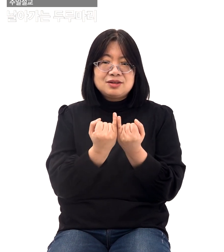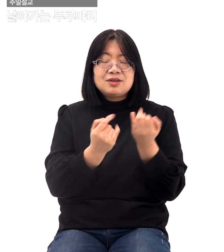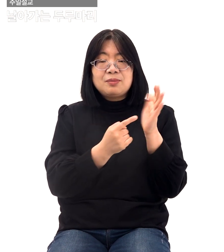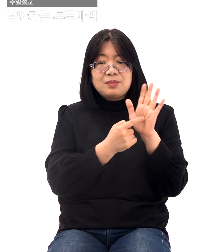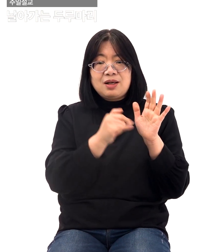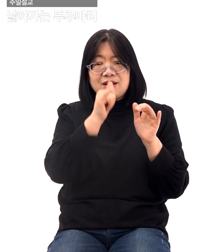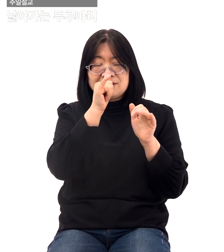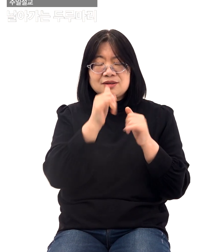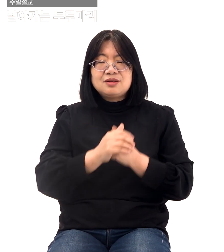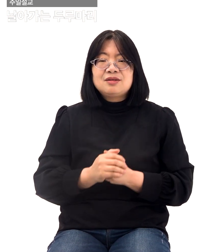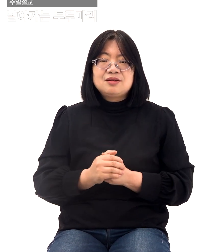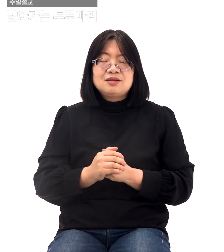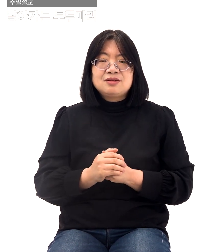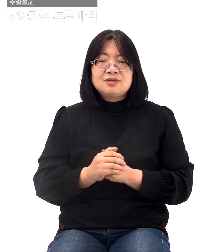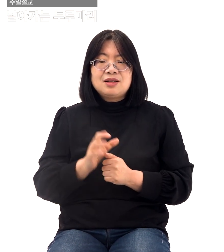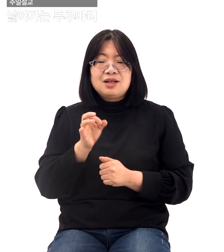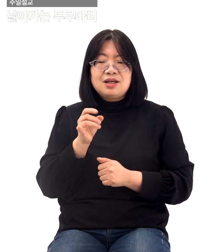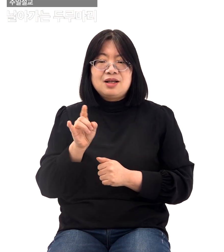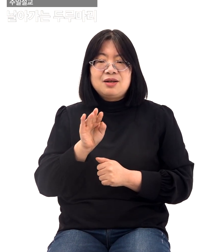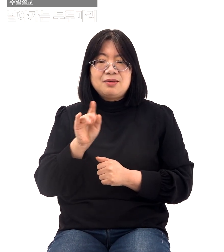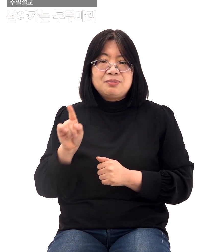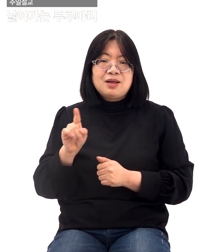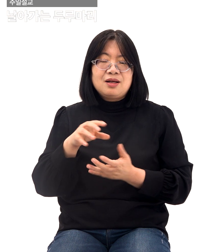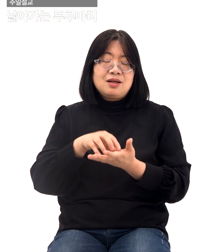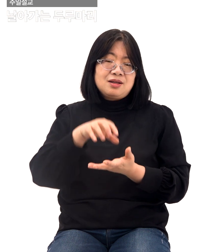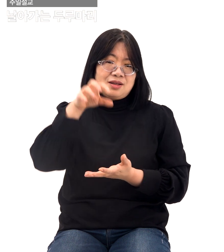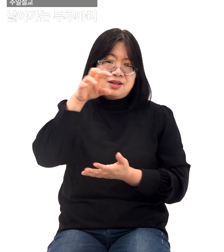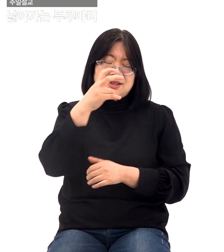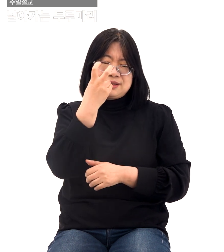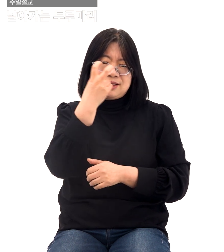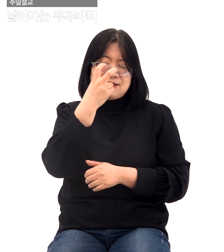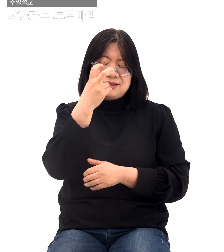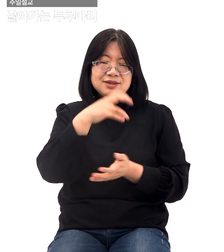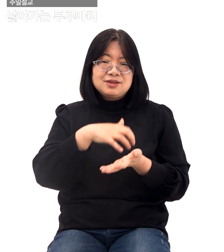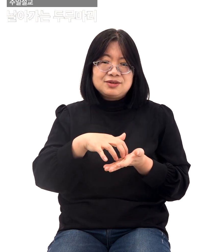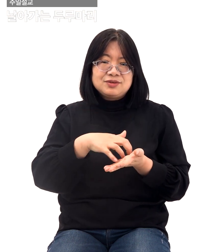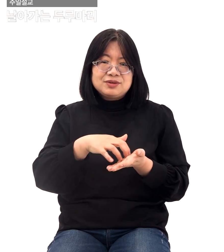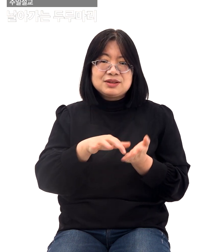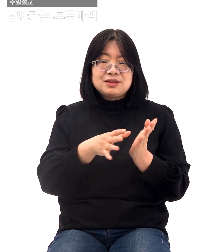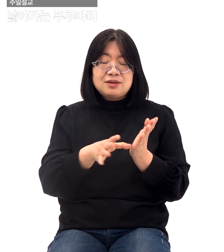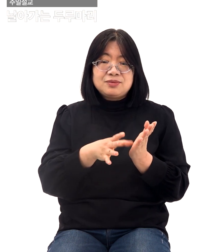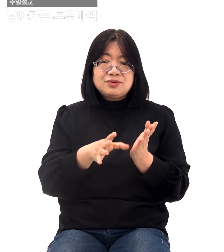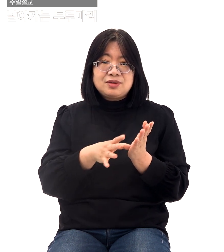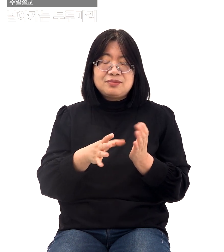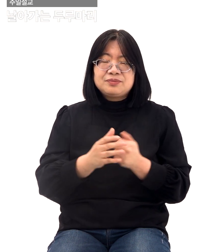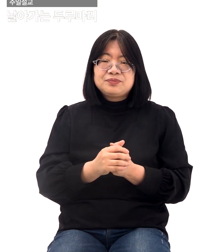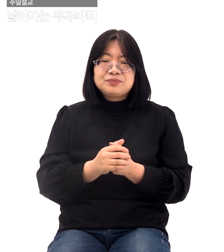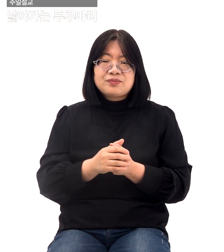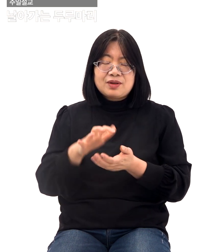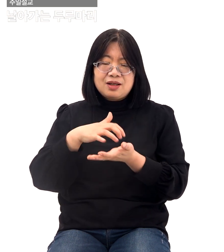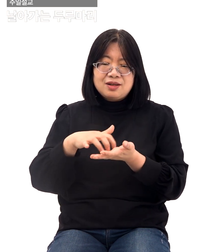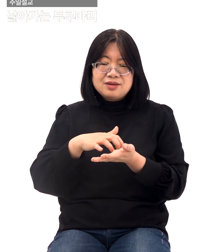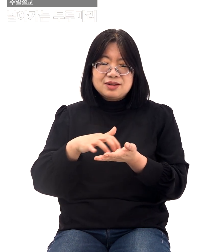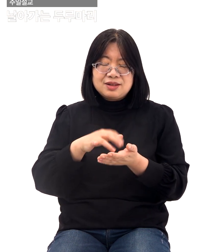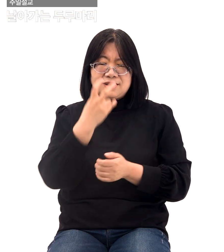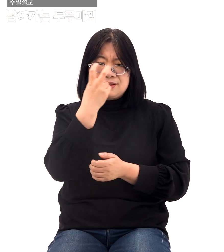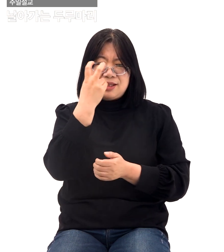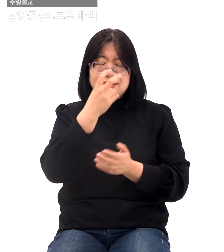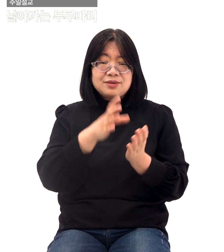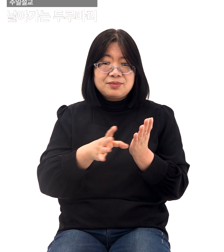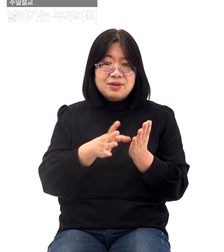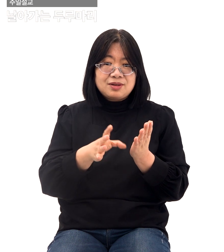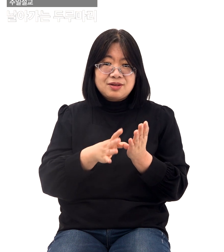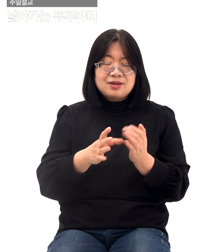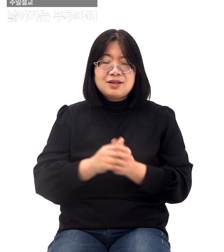묘사를 하기도 합니다. 에바는 부피를 재는 수치 도구예요. 수치를 재는 도구예요. 근데